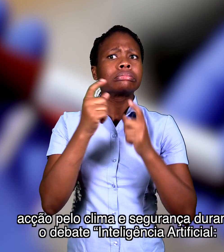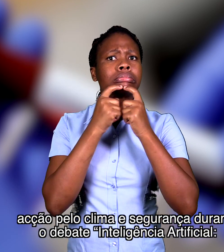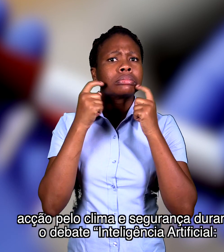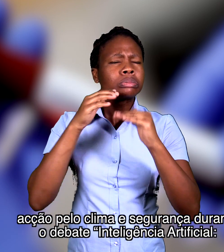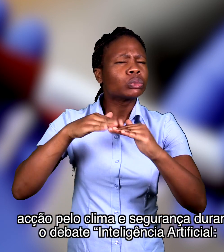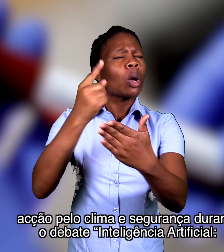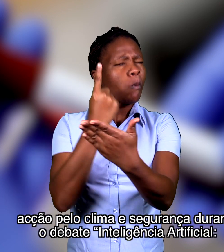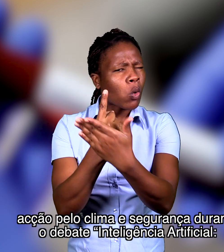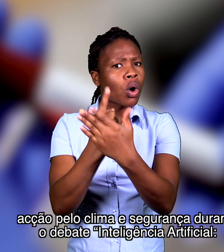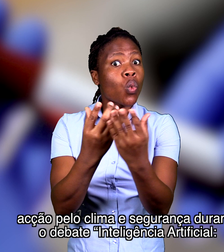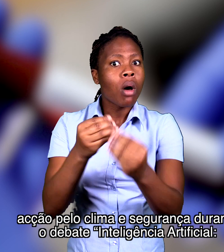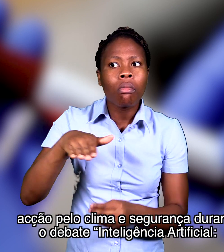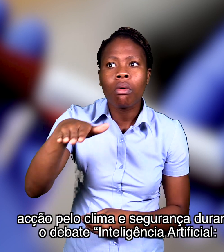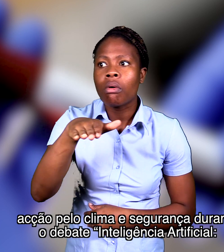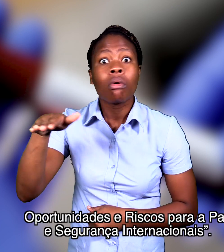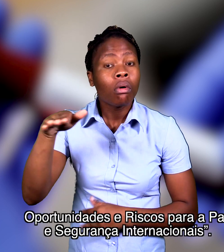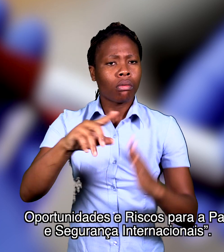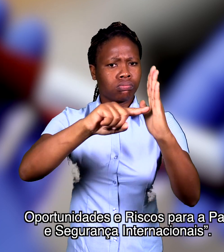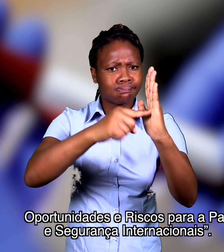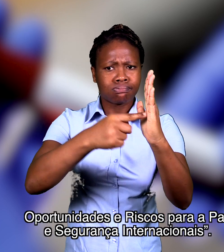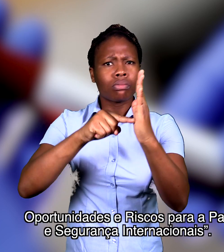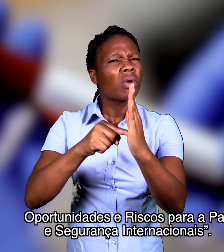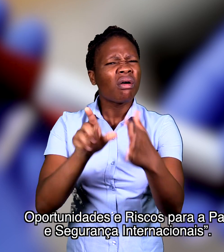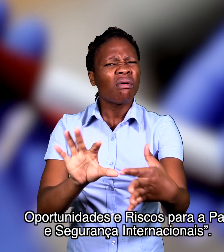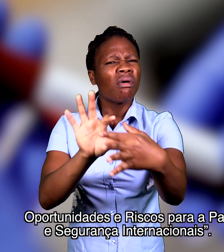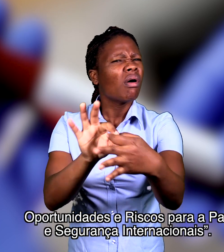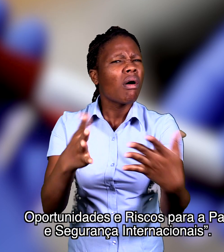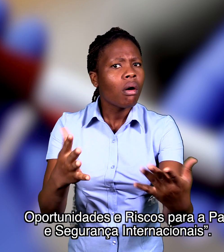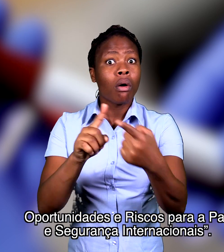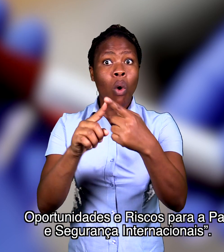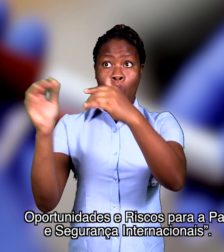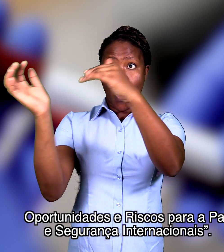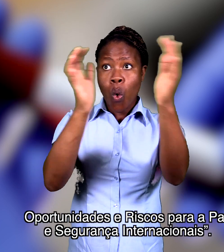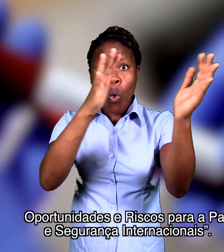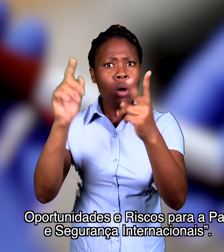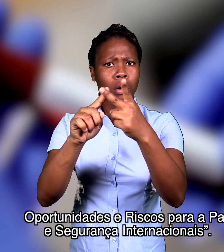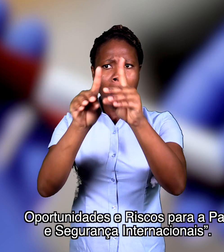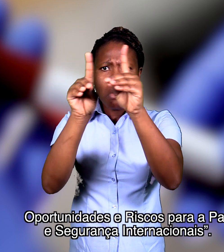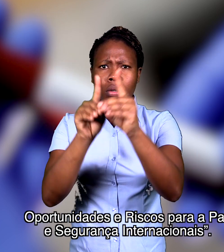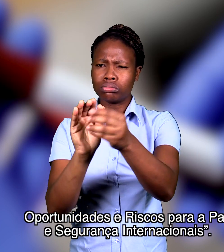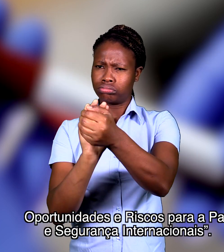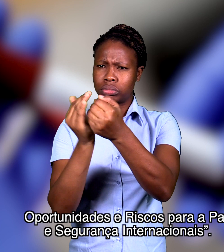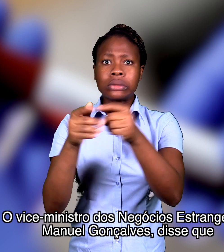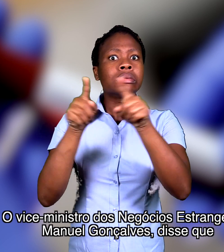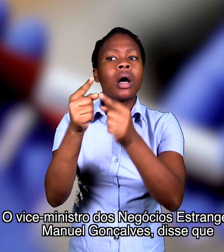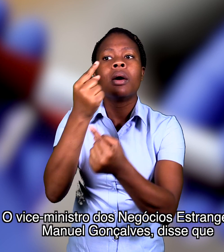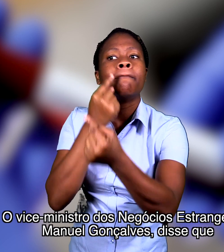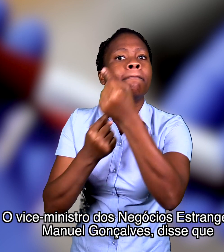debate Inteligência Artificial, oportunidades e riscos para a paz e segurança internacionais. O vice-ministro dos